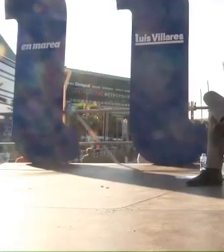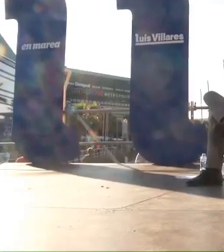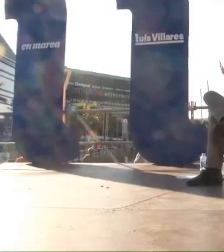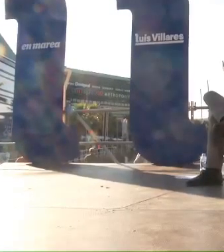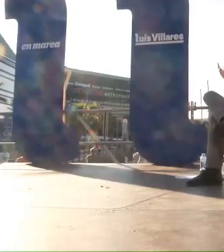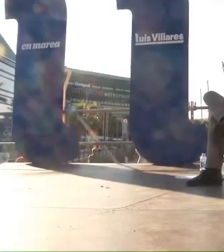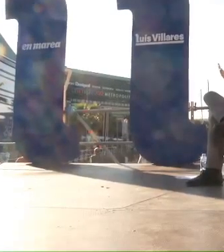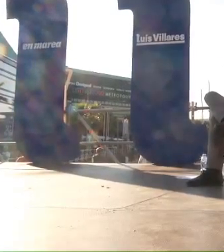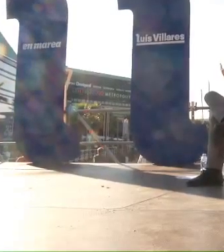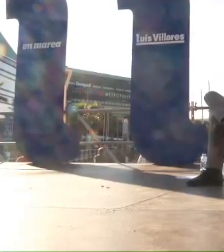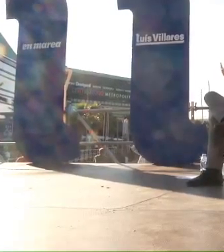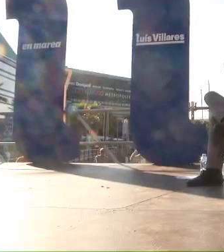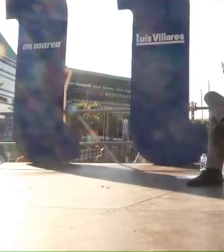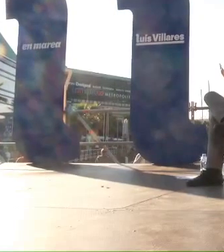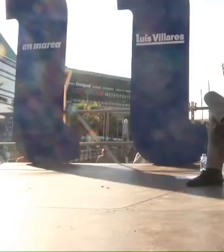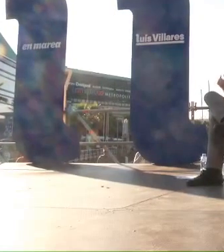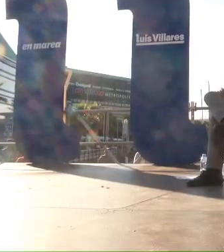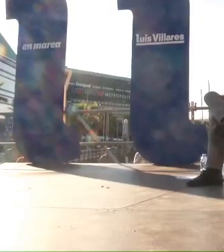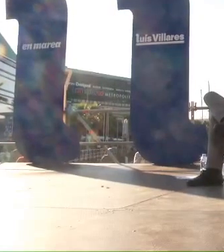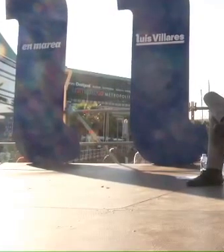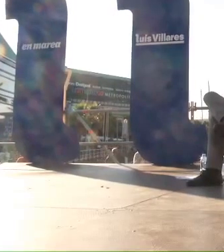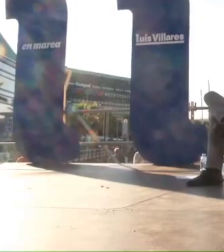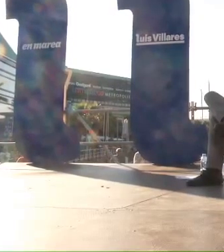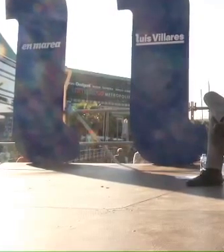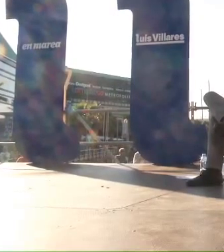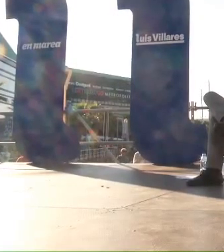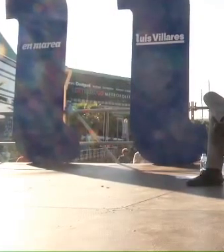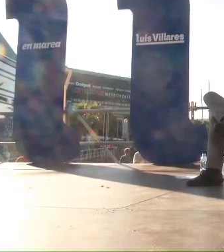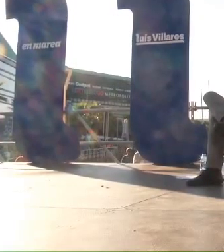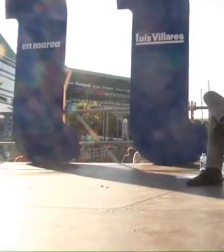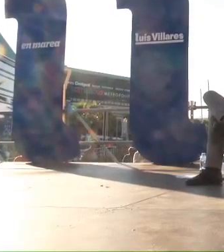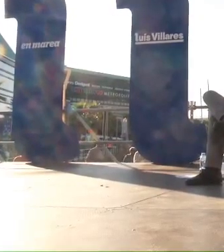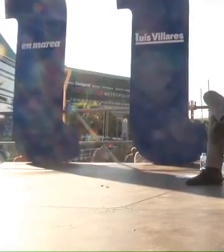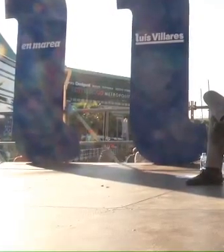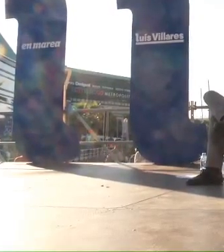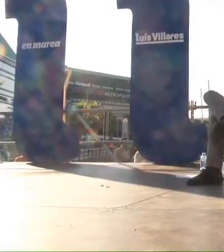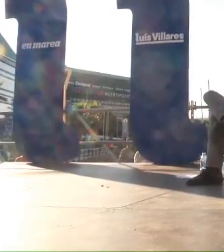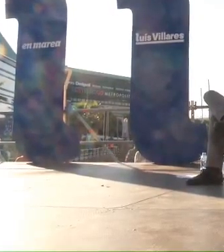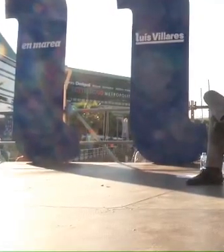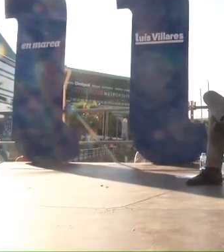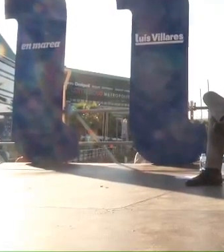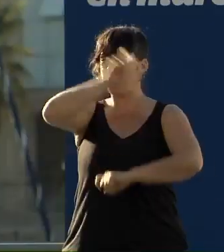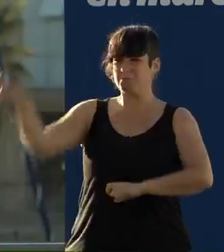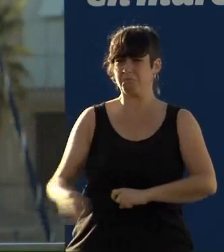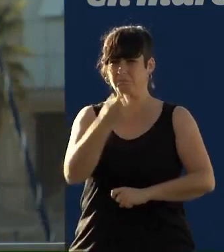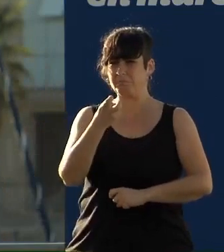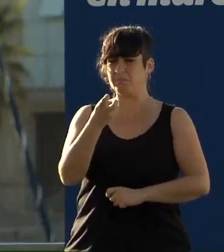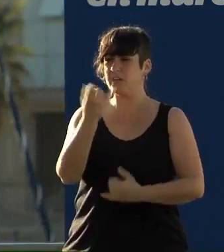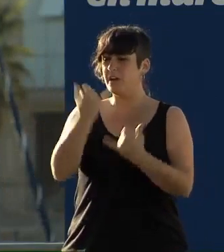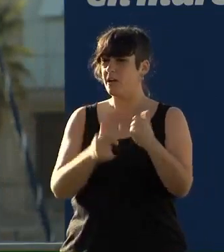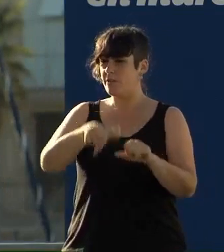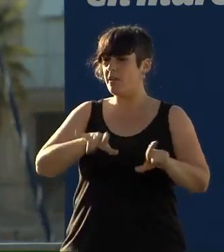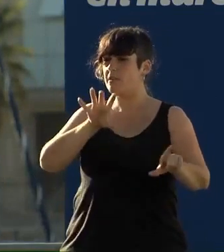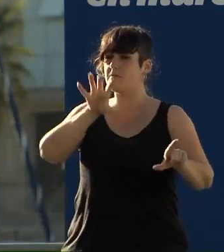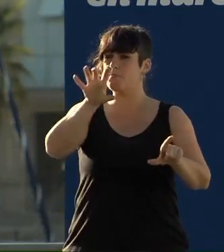Os labregos e as labregas, os traballadores da sanidade, os traballadores do ensino público, etcétera. Este é un país que estivo